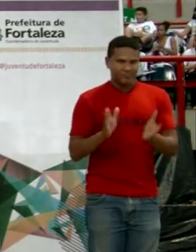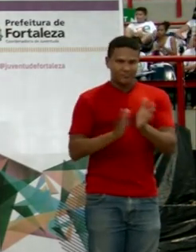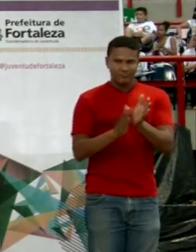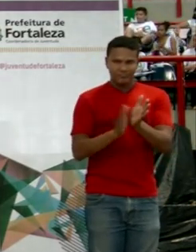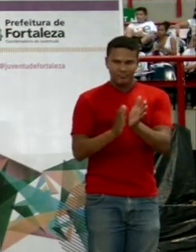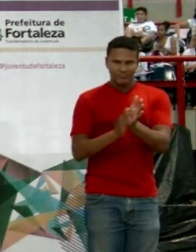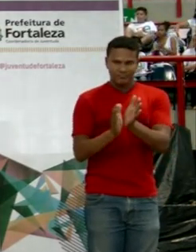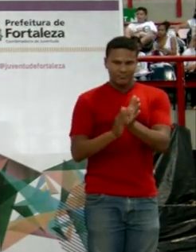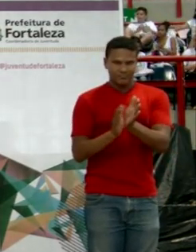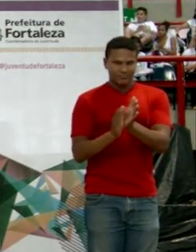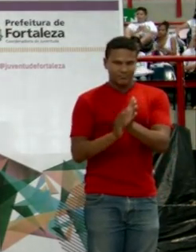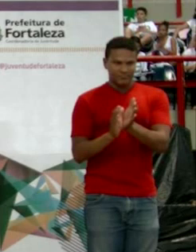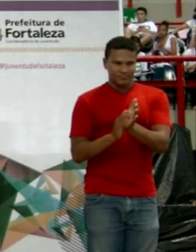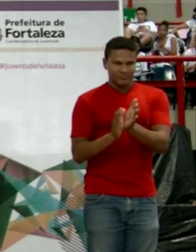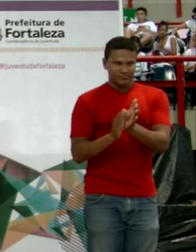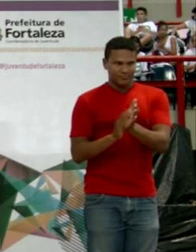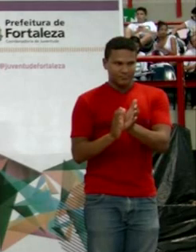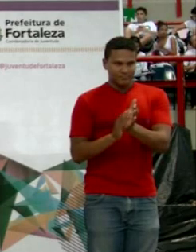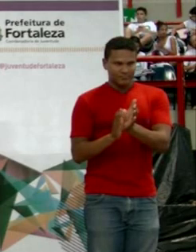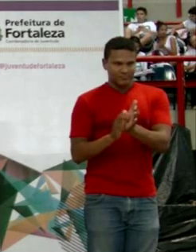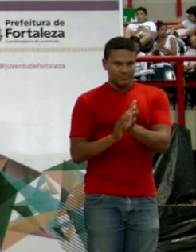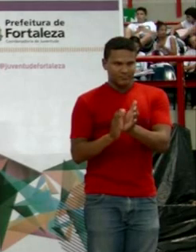E